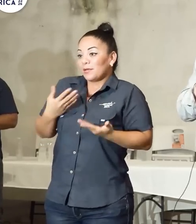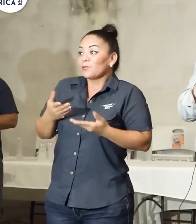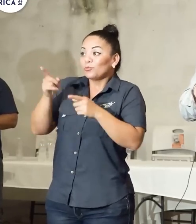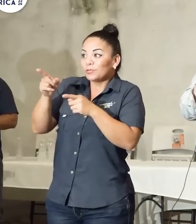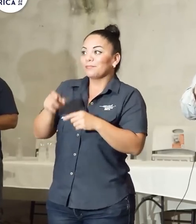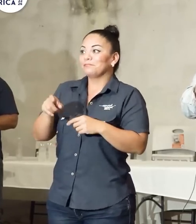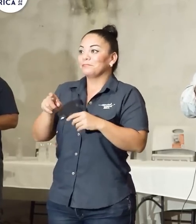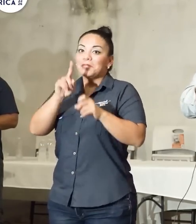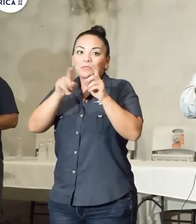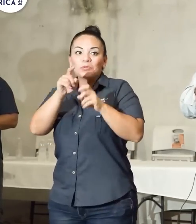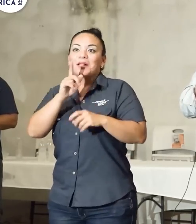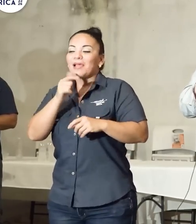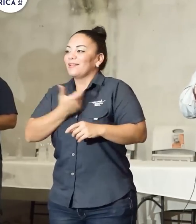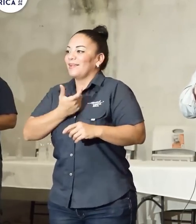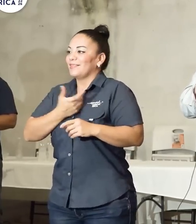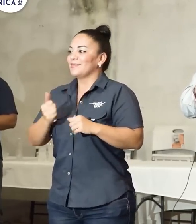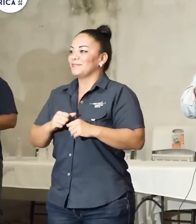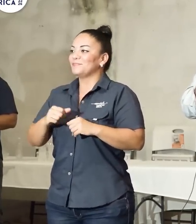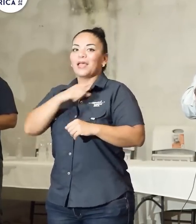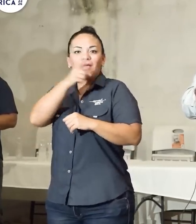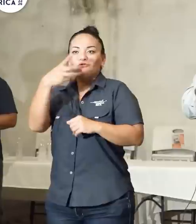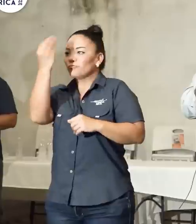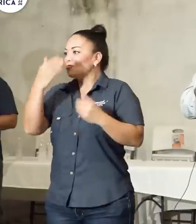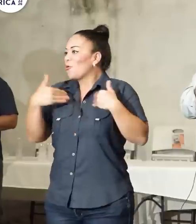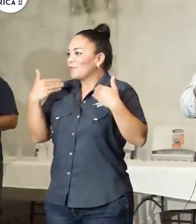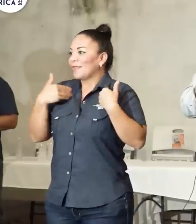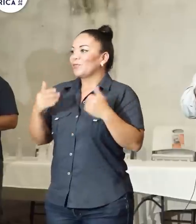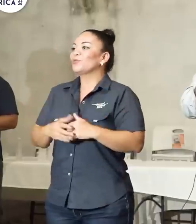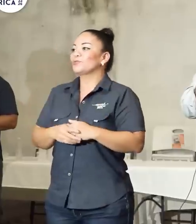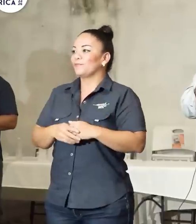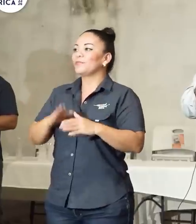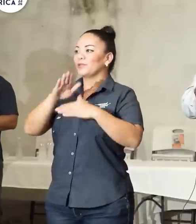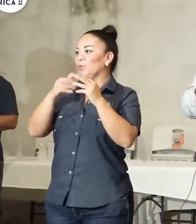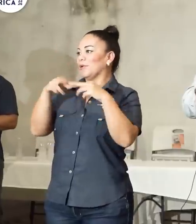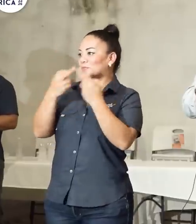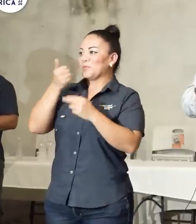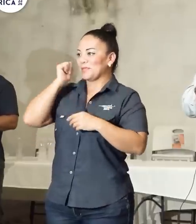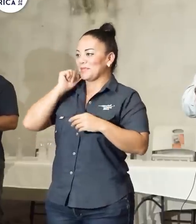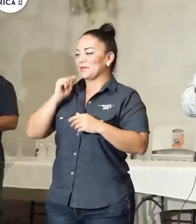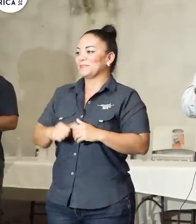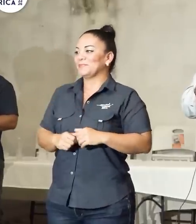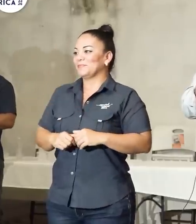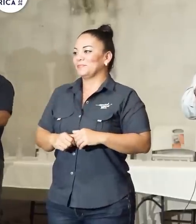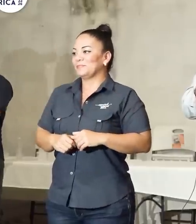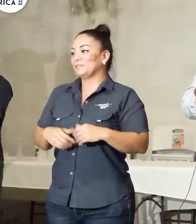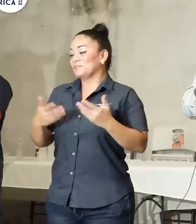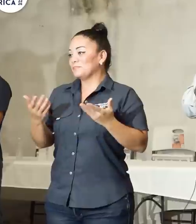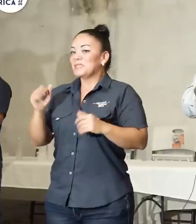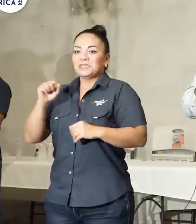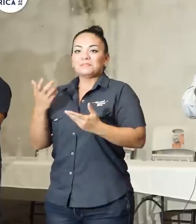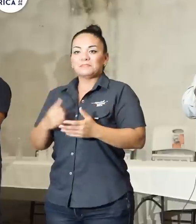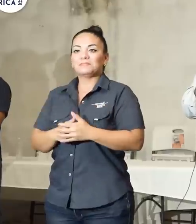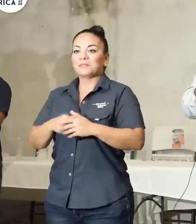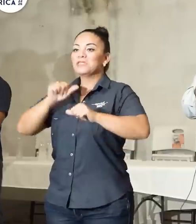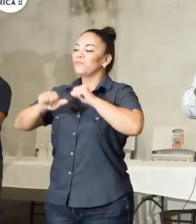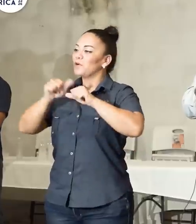usted le preguntara a los alcaldes. Ellos salieron muy contentos de la reunión de ayer y sí, sería